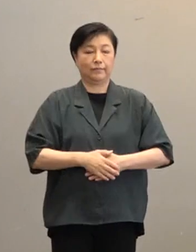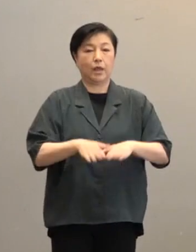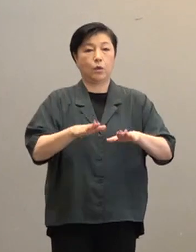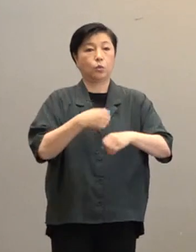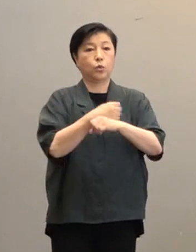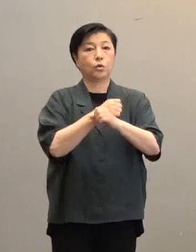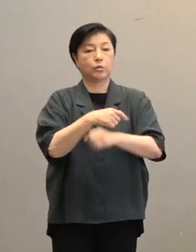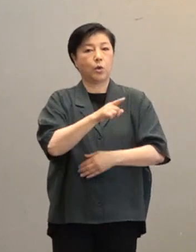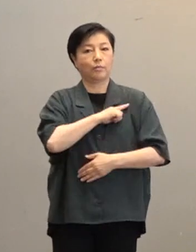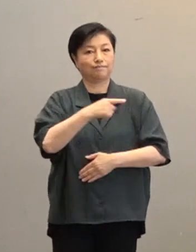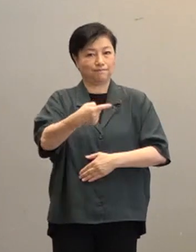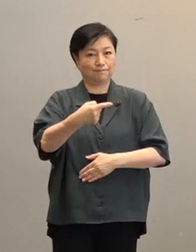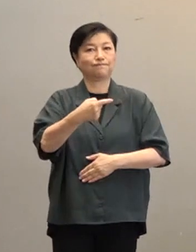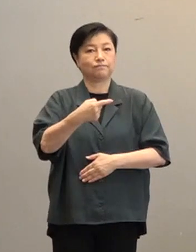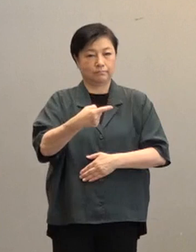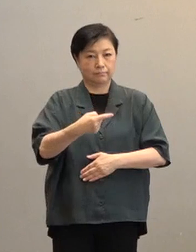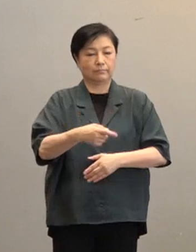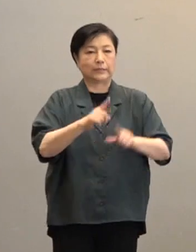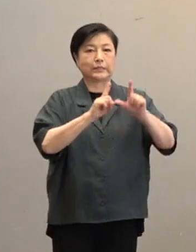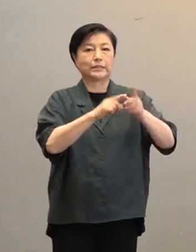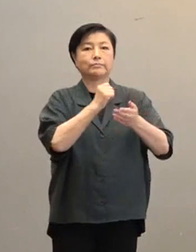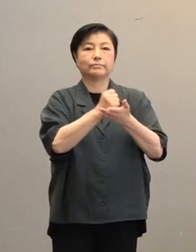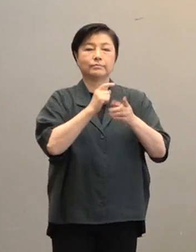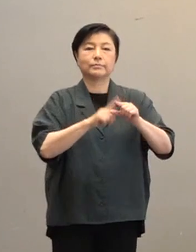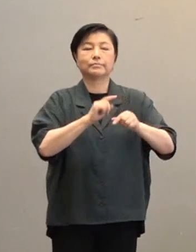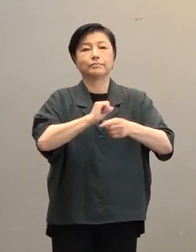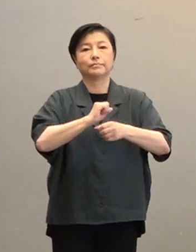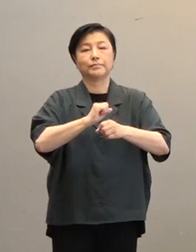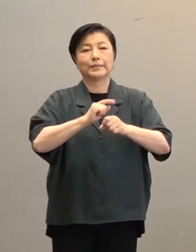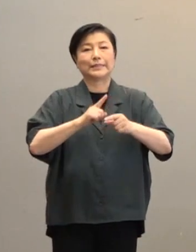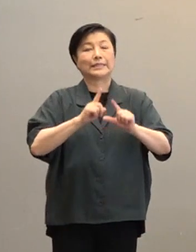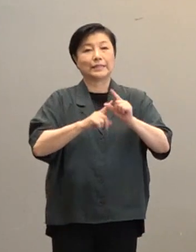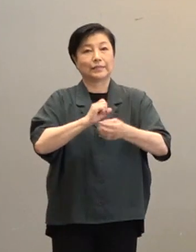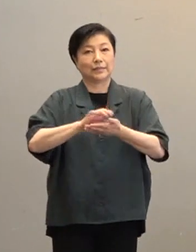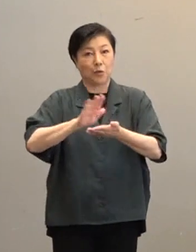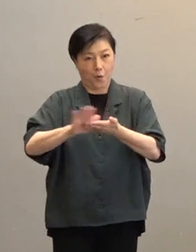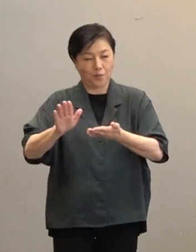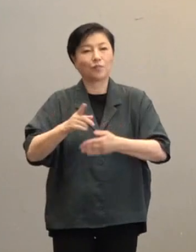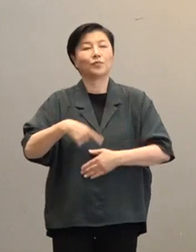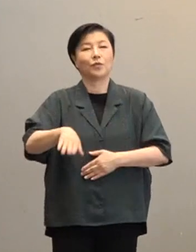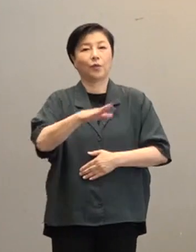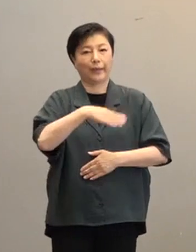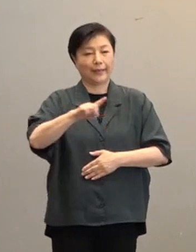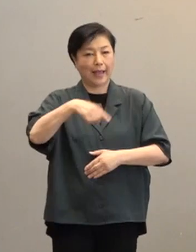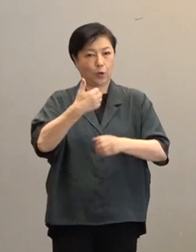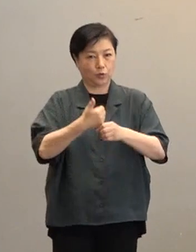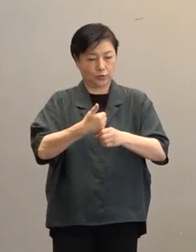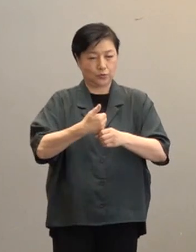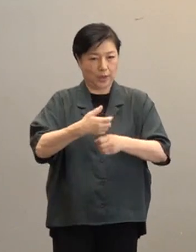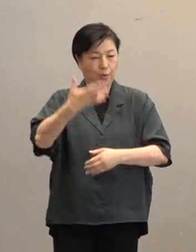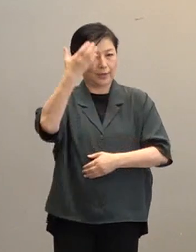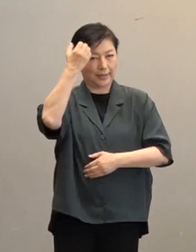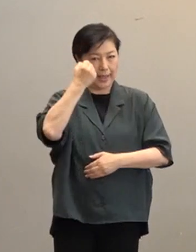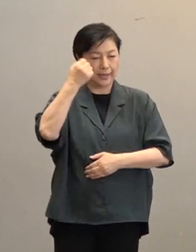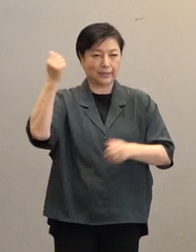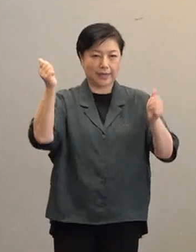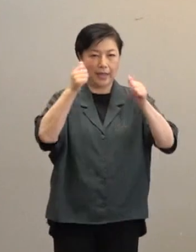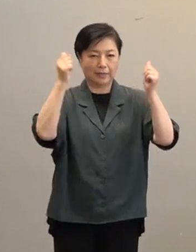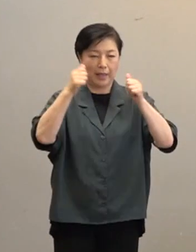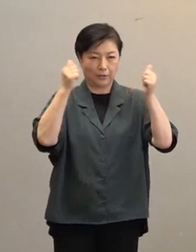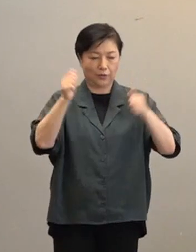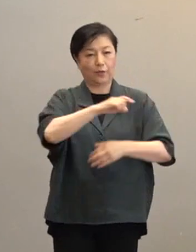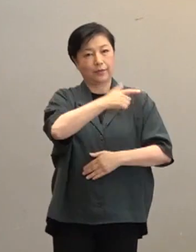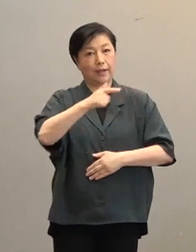この取り組みの第1弾では地産地消や県産品の PR、 150周年を記念したフェア、イベント等の企画